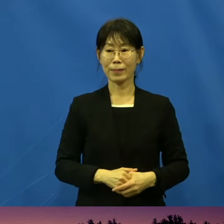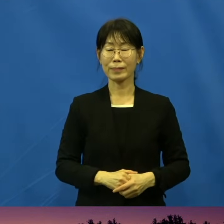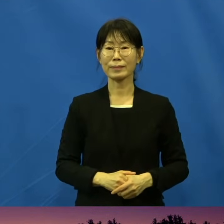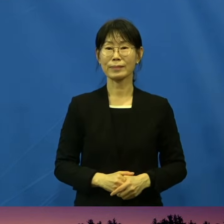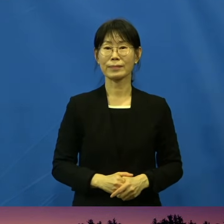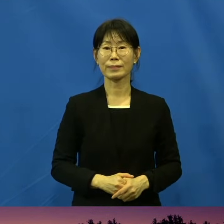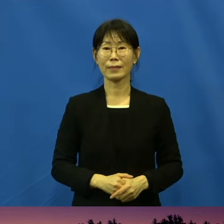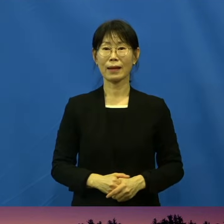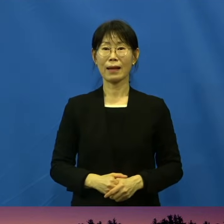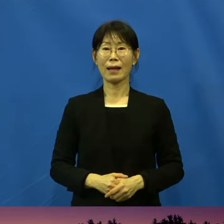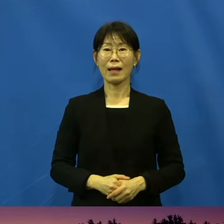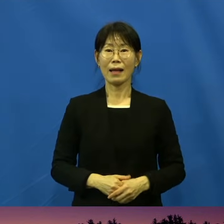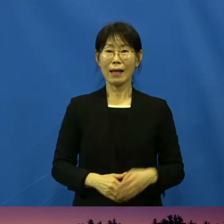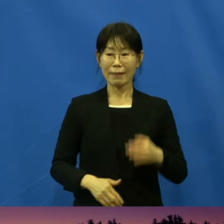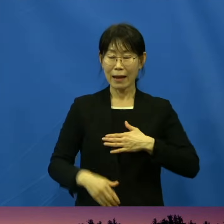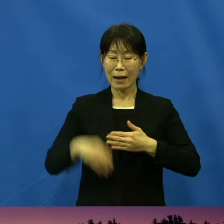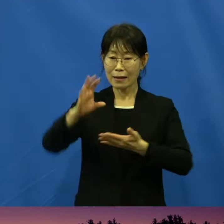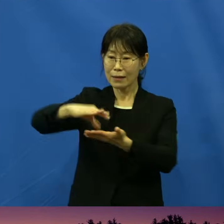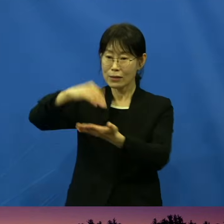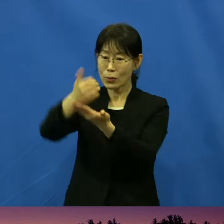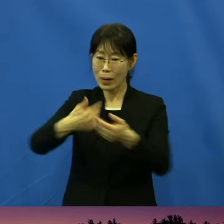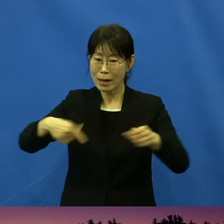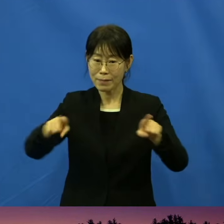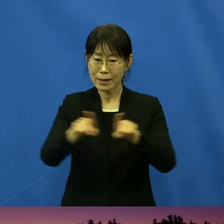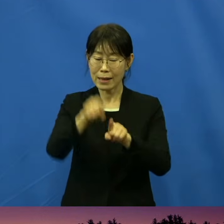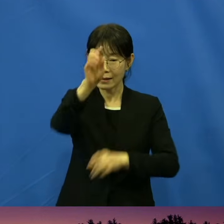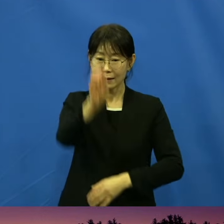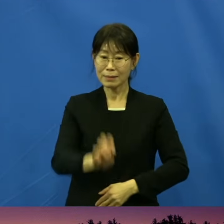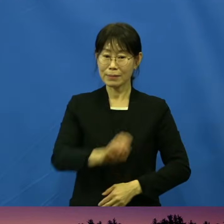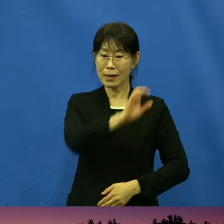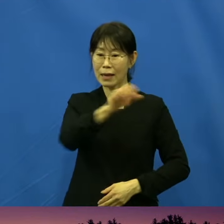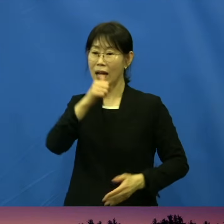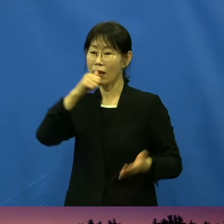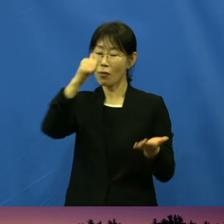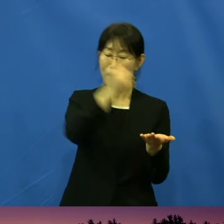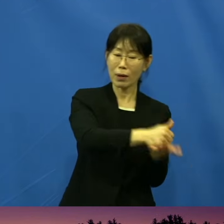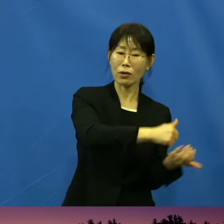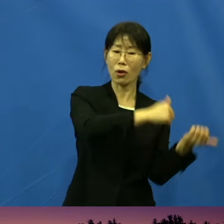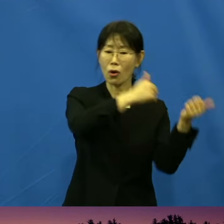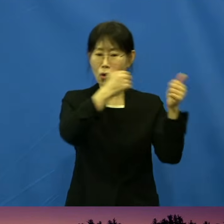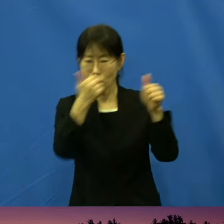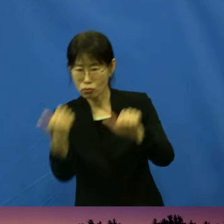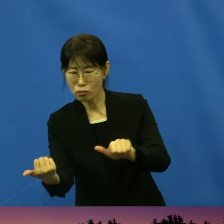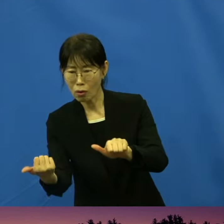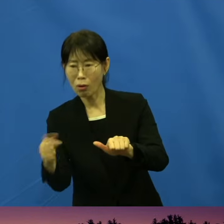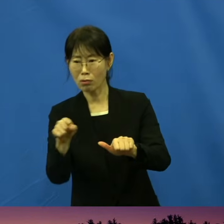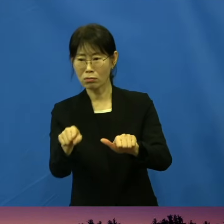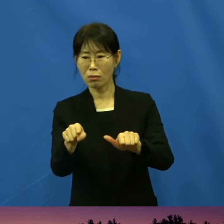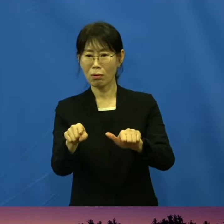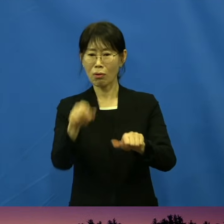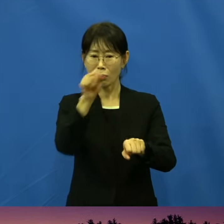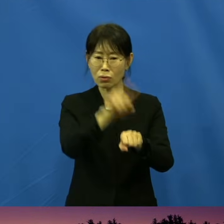여러분, 내가 그리스도와 함께 십자가에 못 박혀 죽었다고 말은 해요. 근데 교회 안에서 봉사를 하는데 안 죽었어.